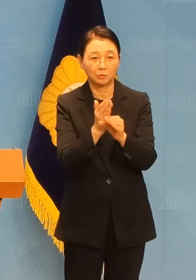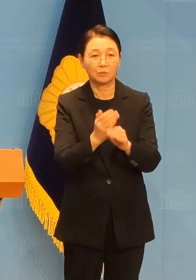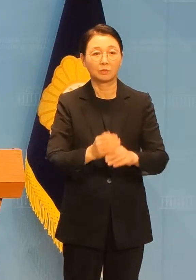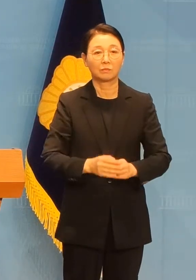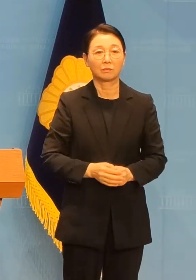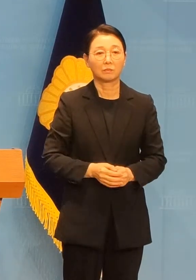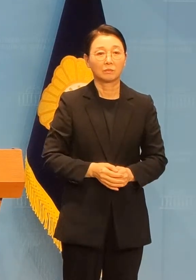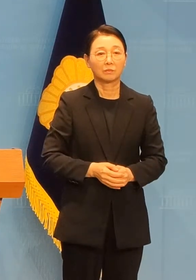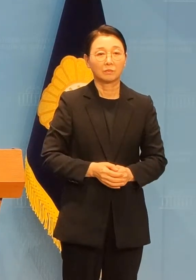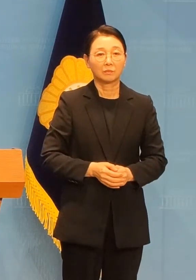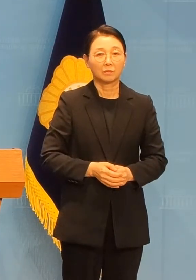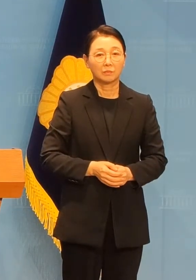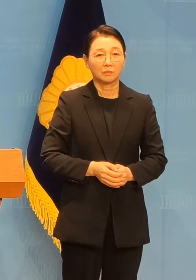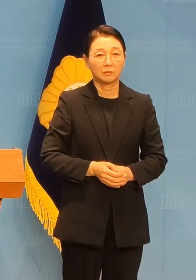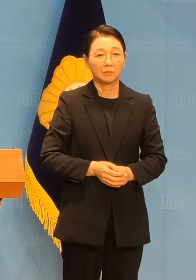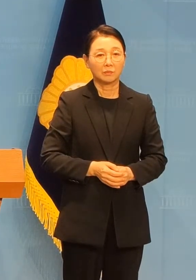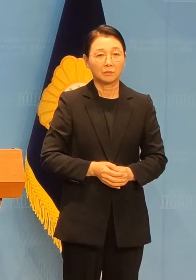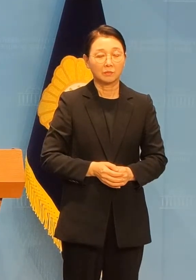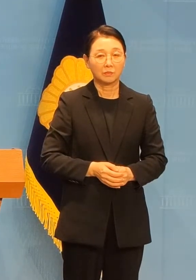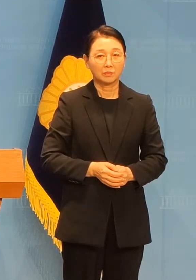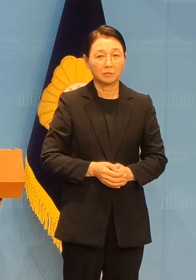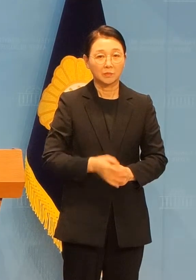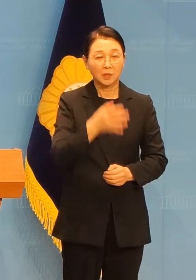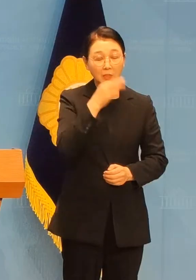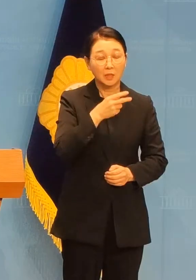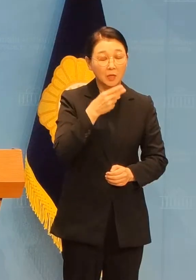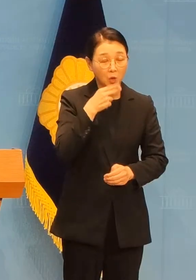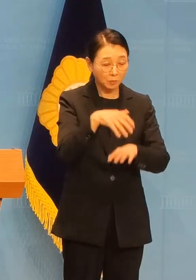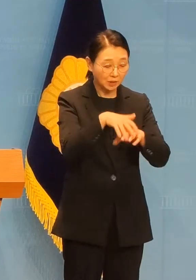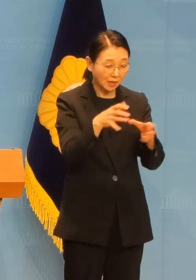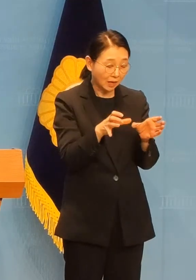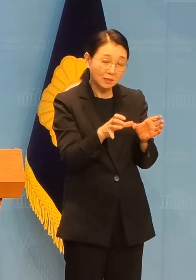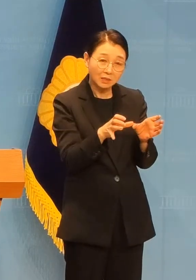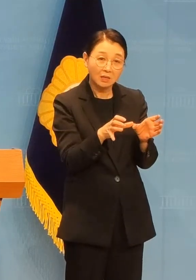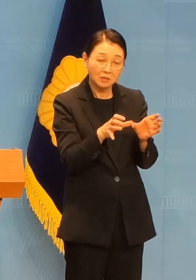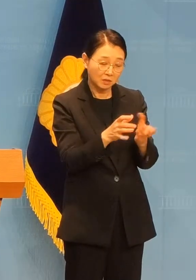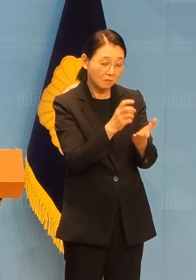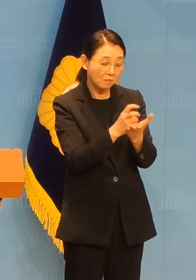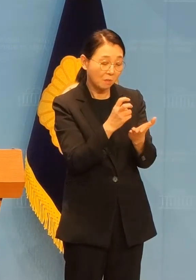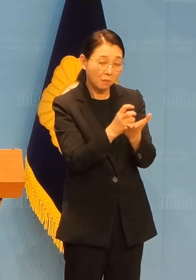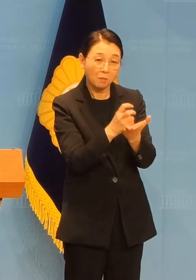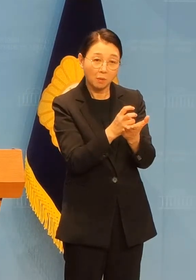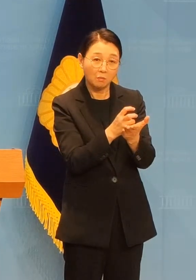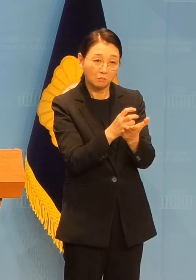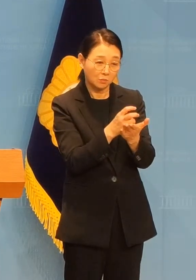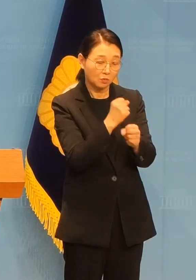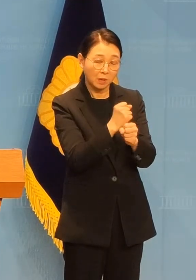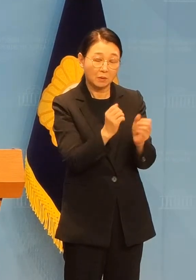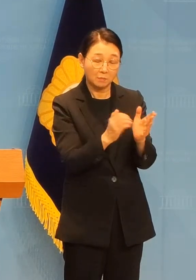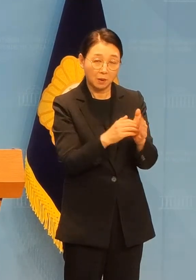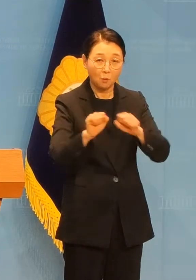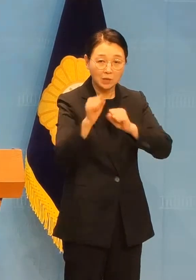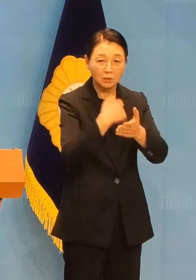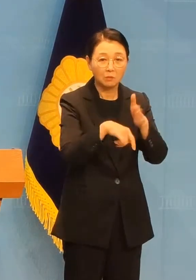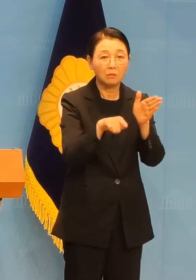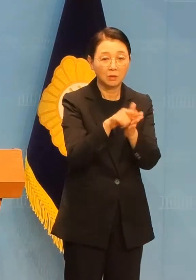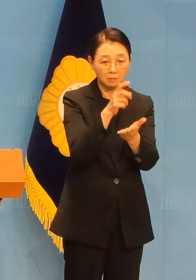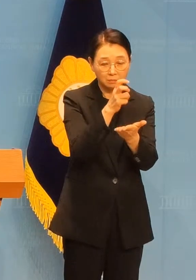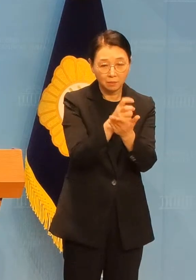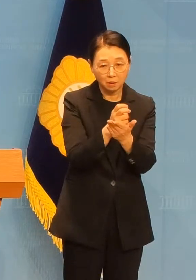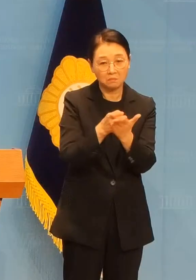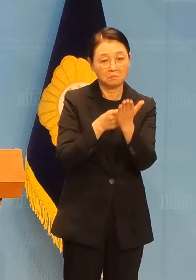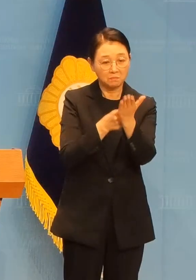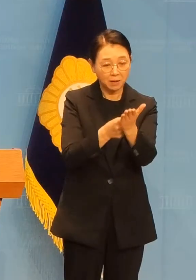있습니다. 그러나 비영리 법인의 지금의 다양한 규제를 개선해서 활성화를 위한 법을